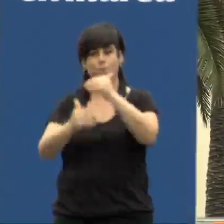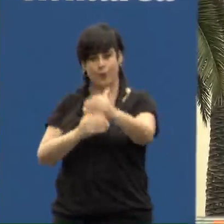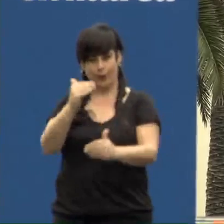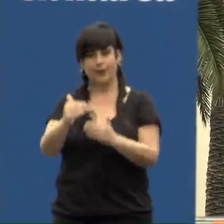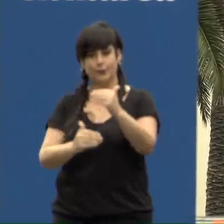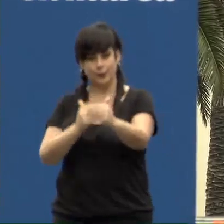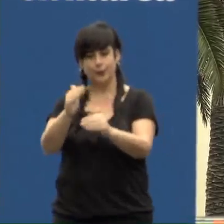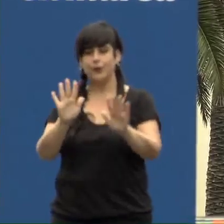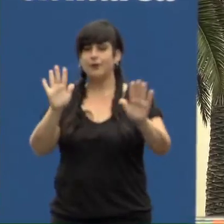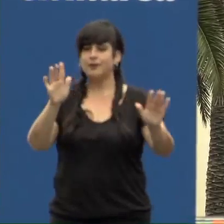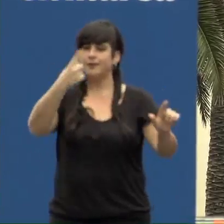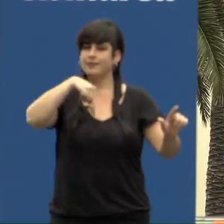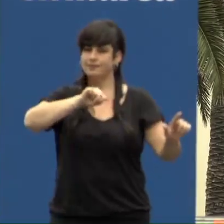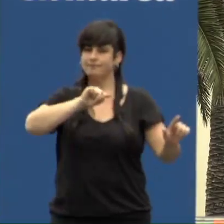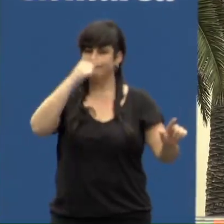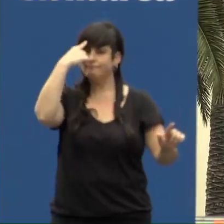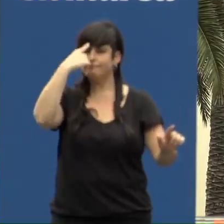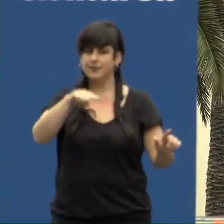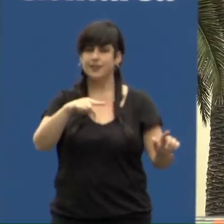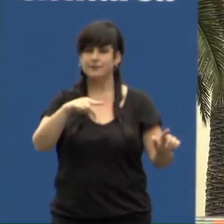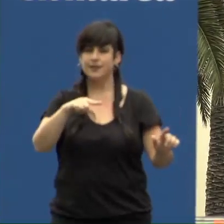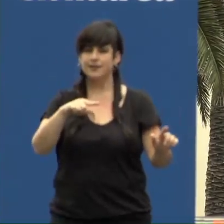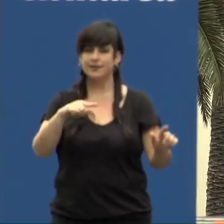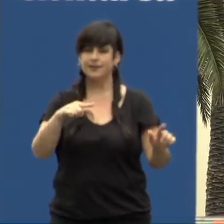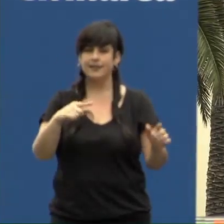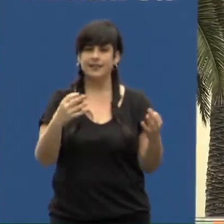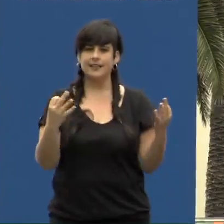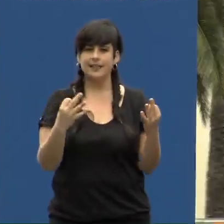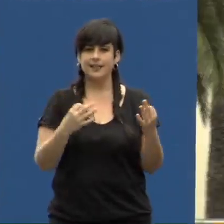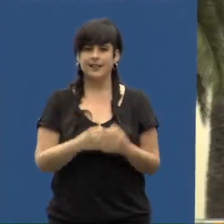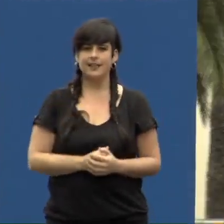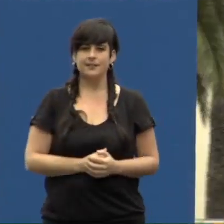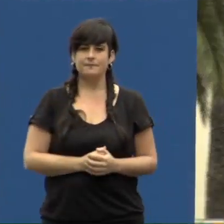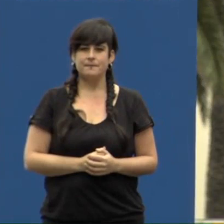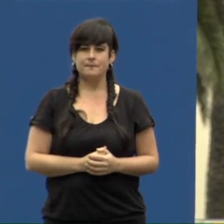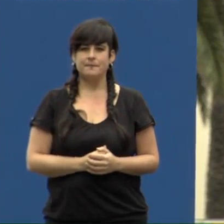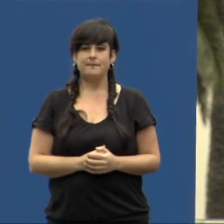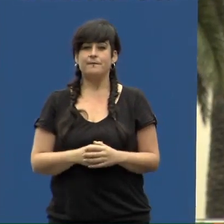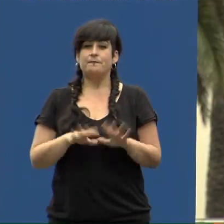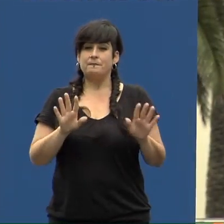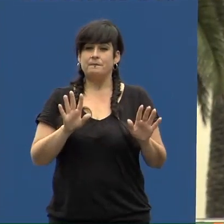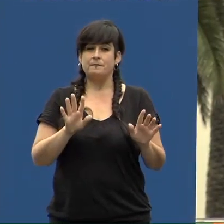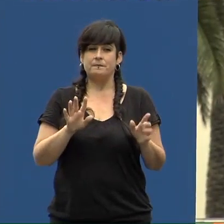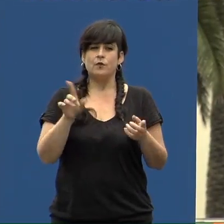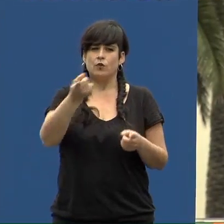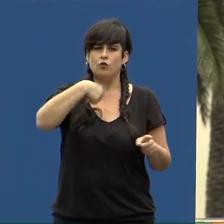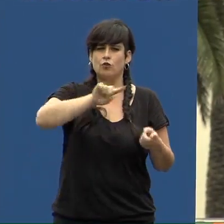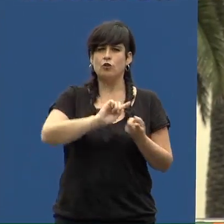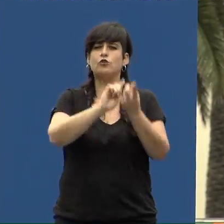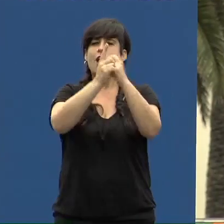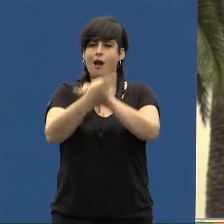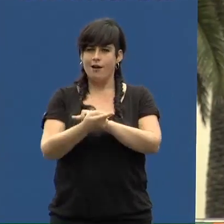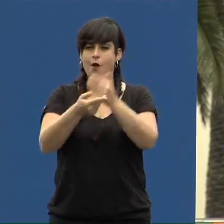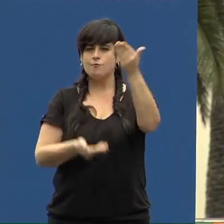que ser muy conscientes todos y todas nosotros que en muchos temas nos queda mucho y, desde luego, el cambio que queremos y el país justo